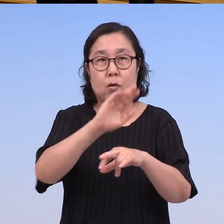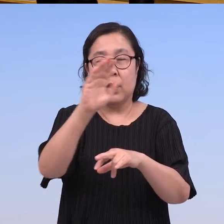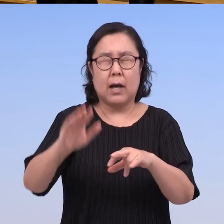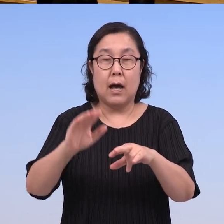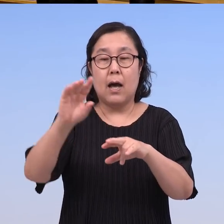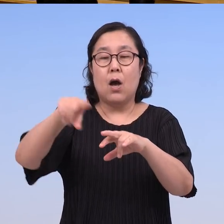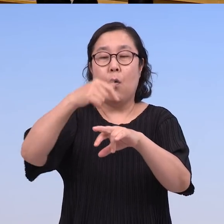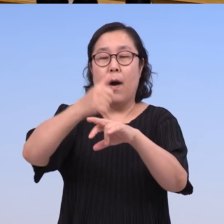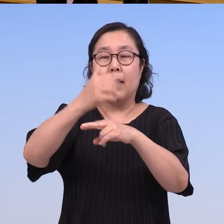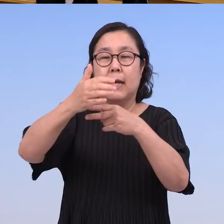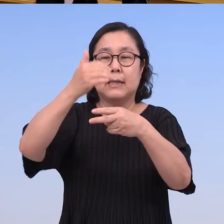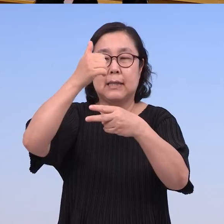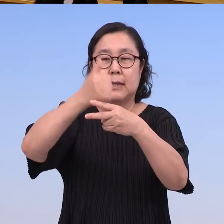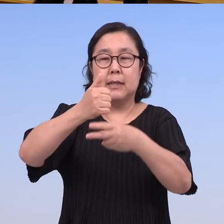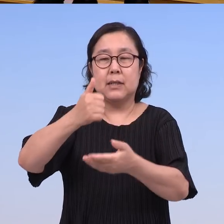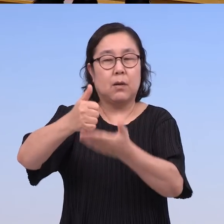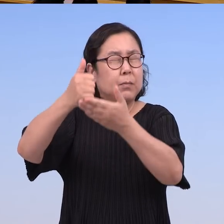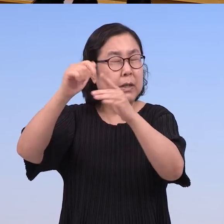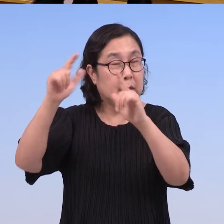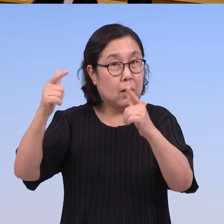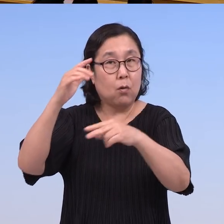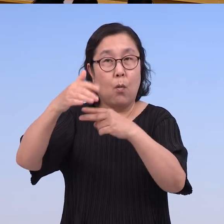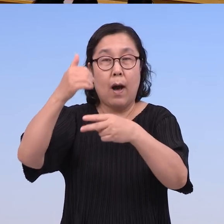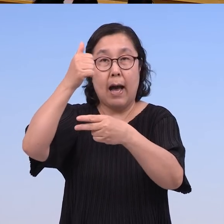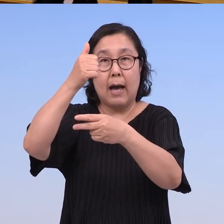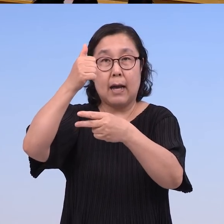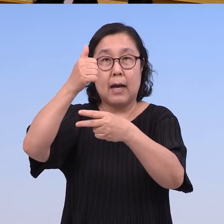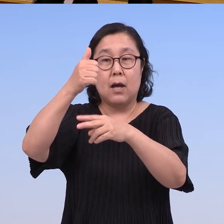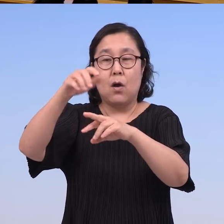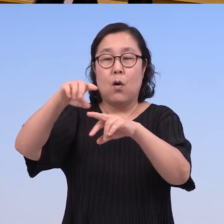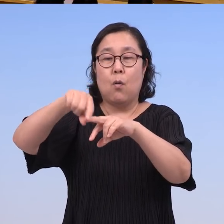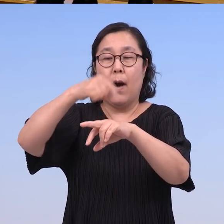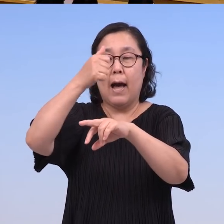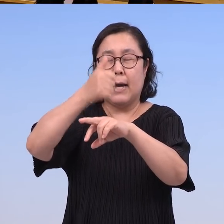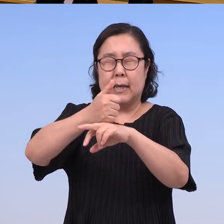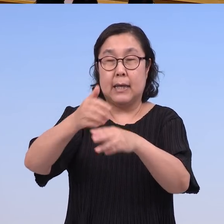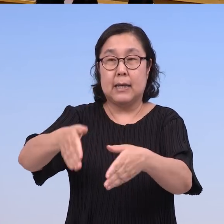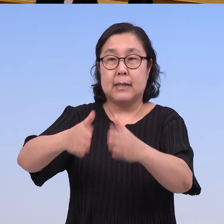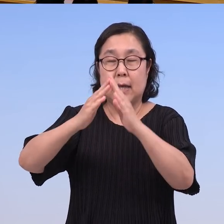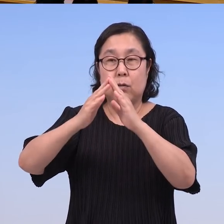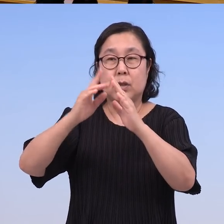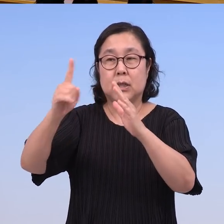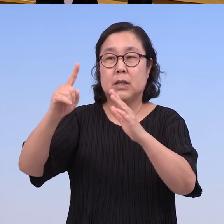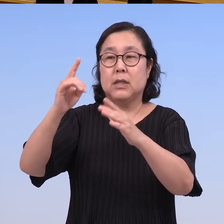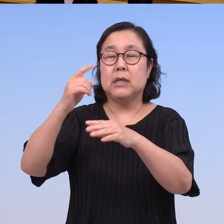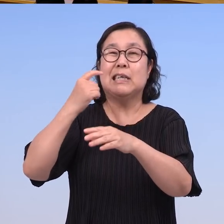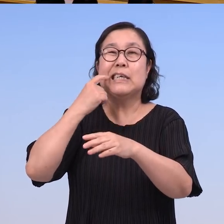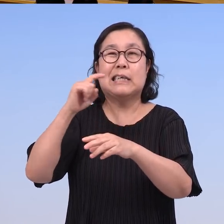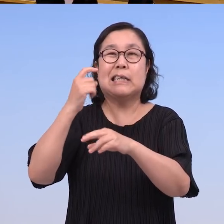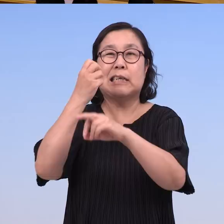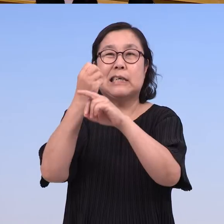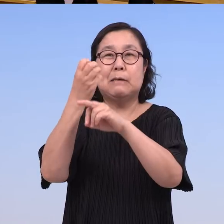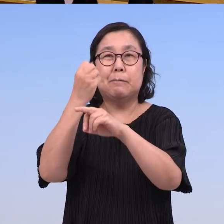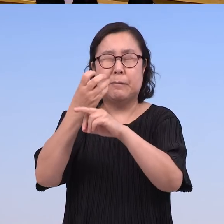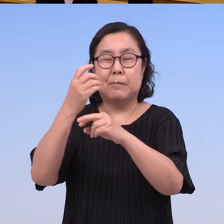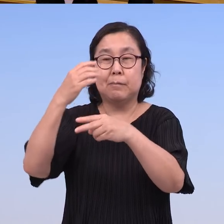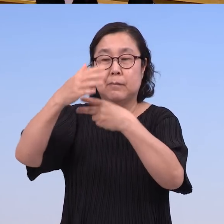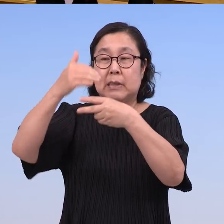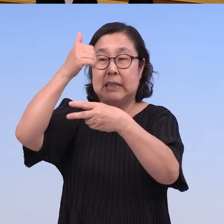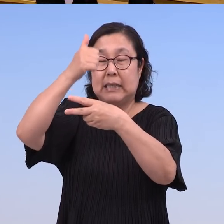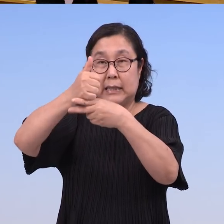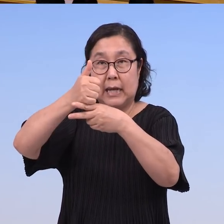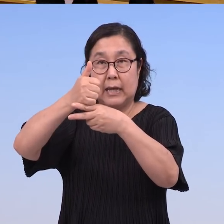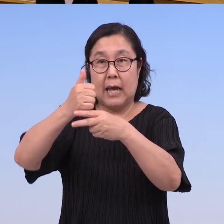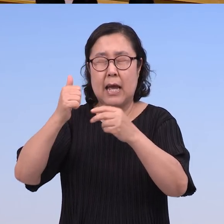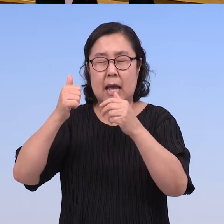왕이여 우리가 왕의 신들을 섬기지도 아니하고 왕이 세우신 금신상에게 절하지도 아니할 줄을 아옵소서. 오늘